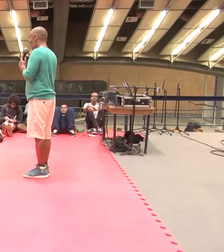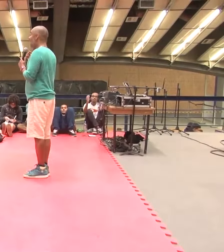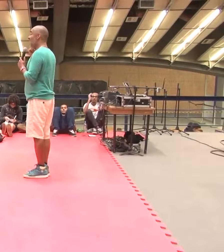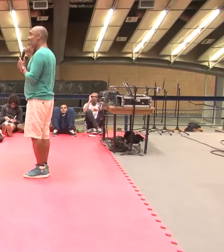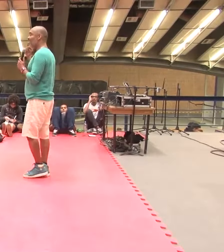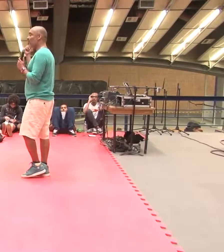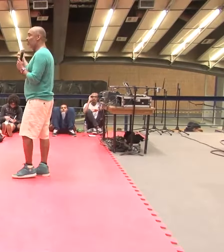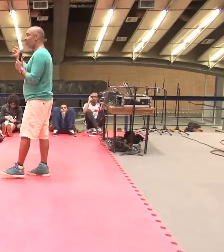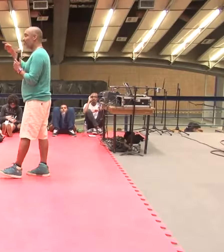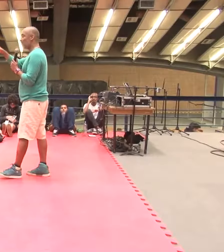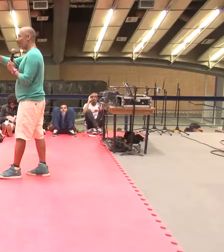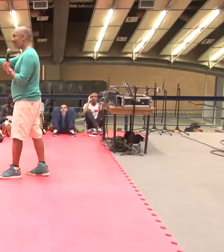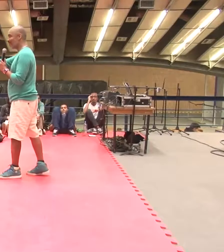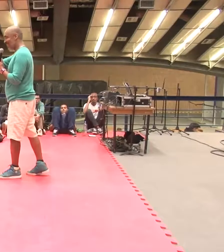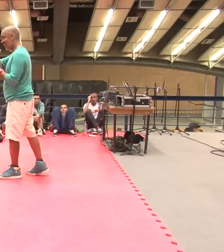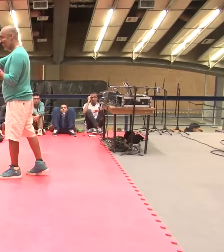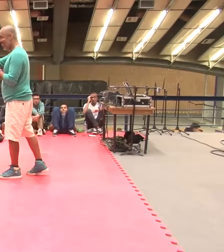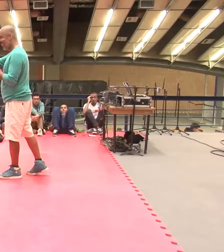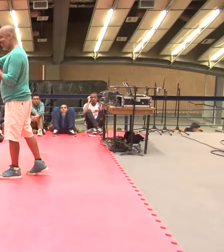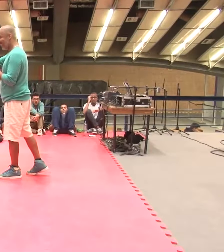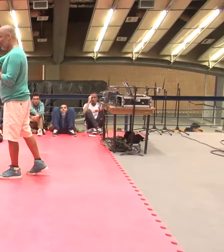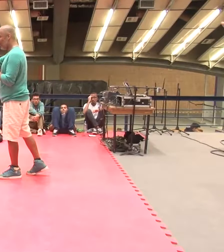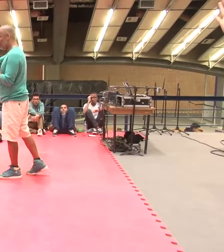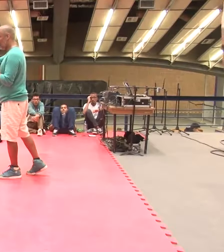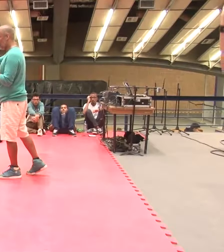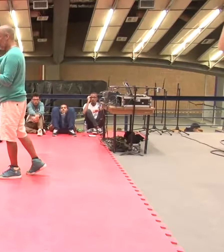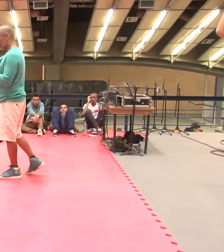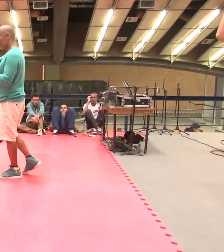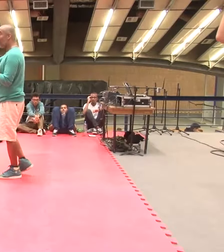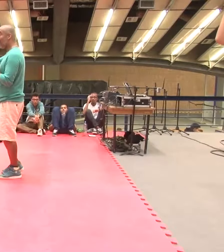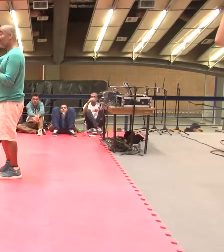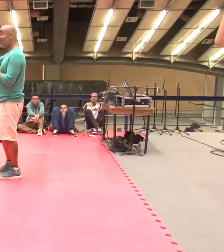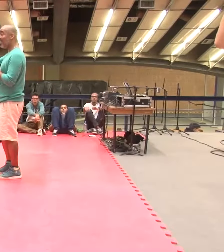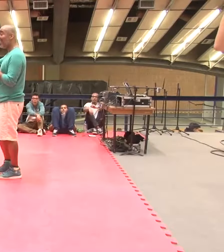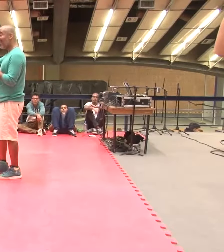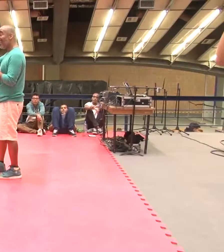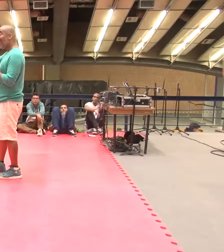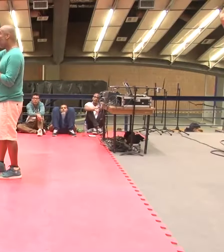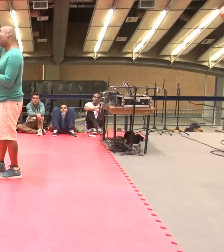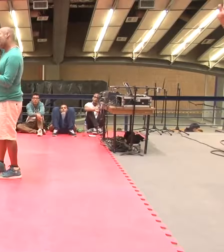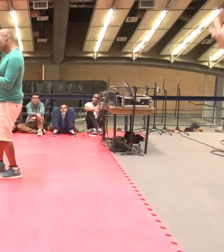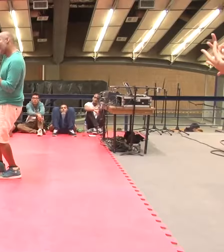descrição negativa do espaço do cortiço, ele está querendo dizer,